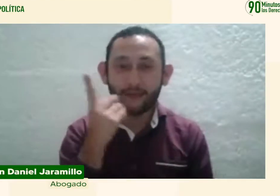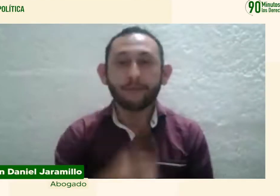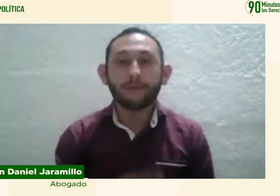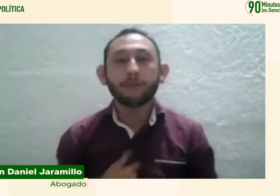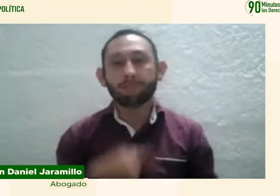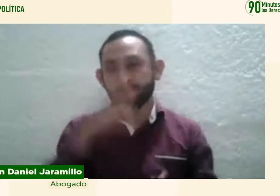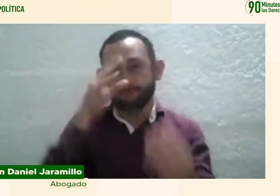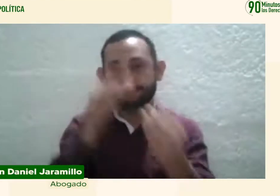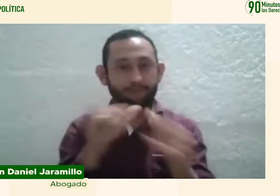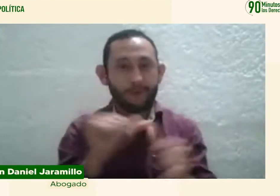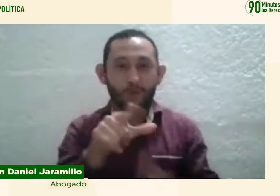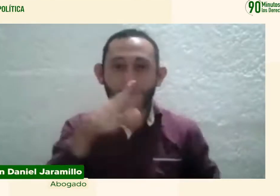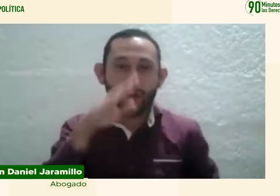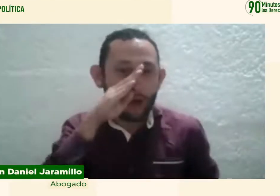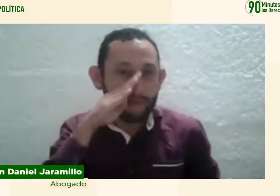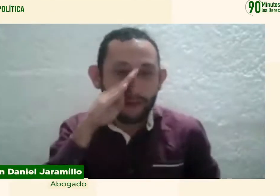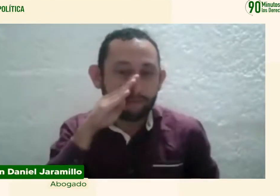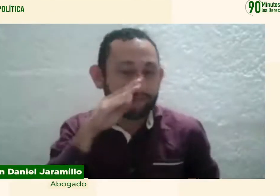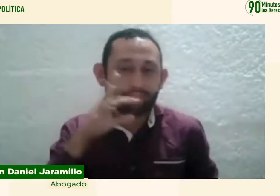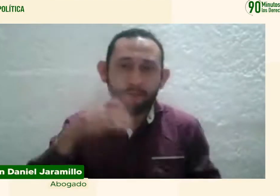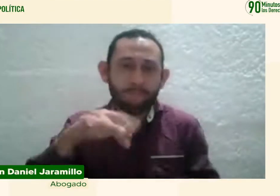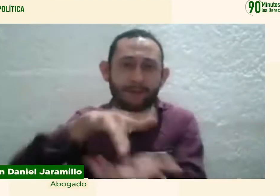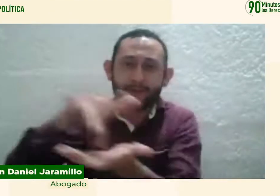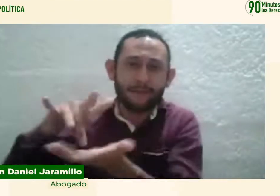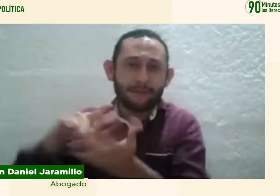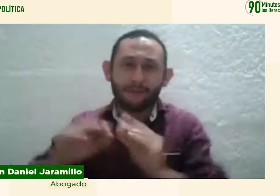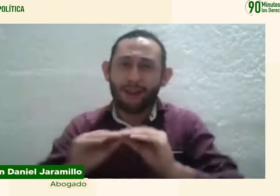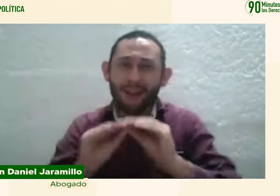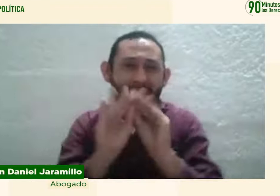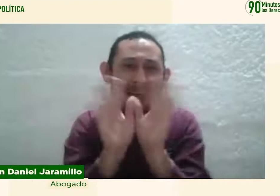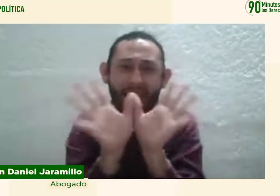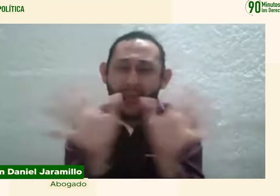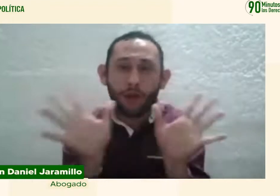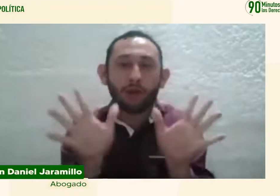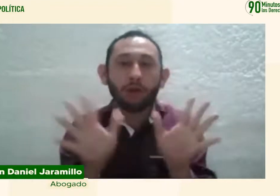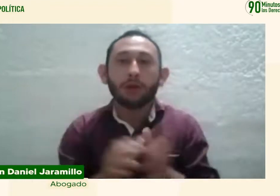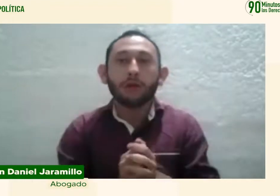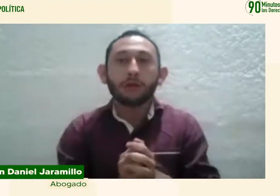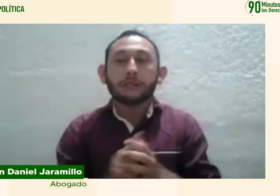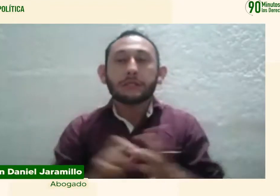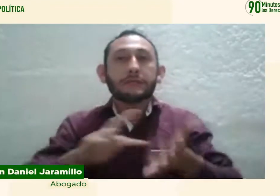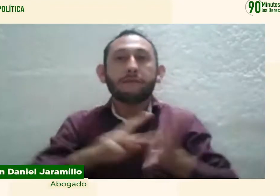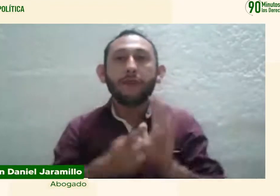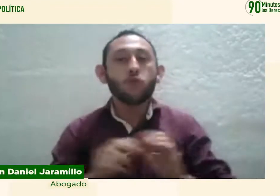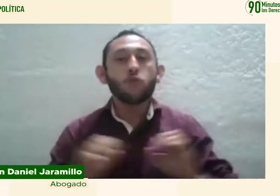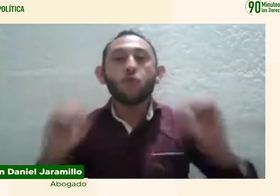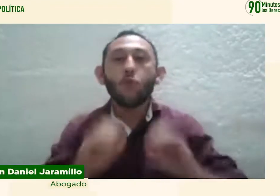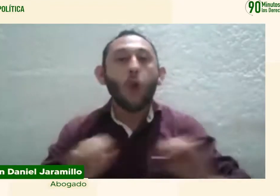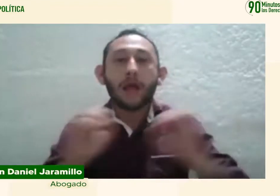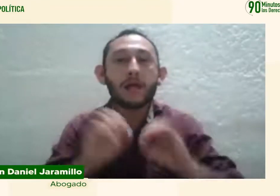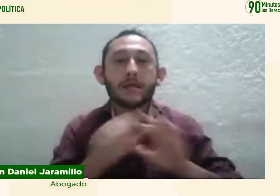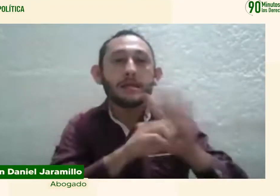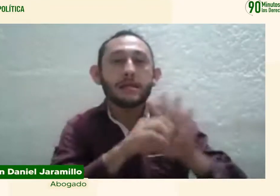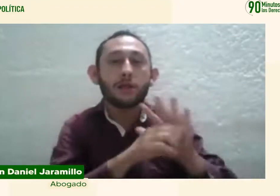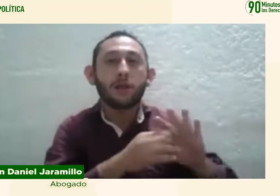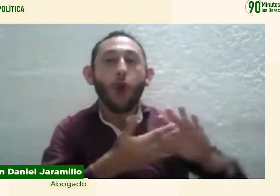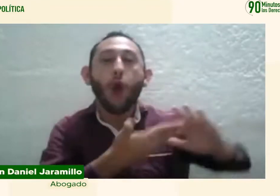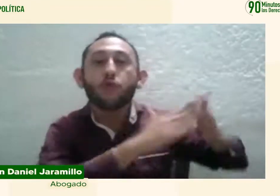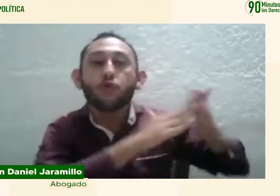gracias cinda estoy totalmente de acuerdo con lo que dice omar el proceso de participación es claro nos queda claro